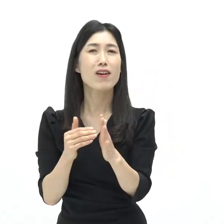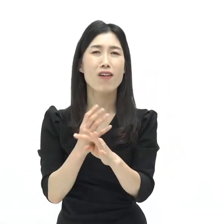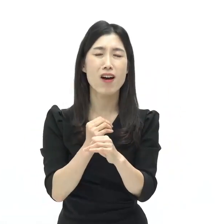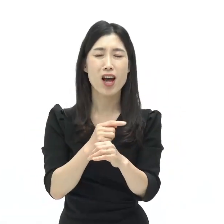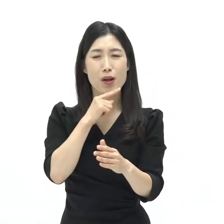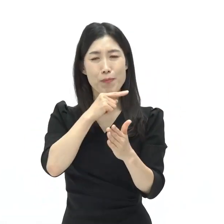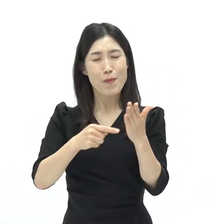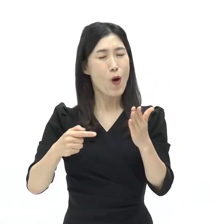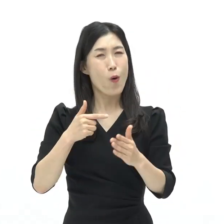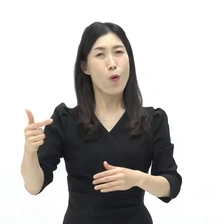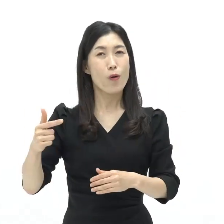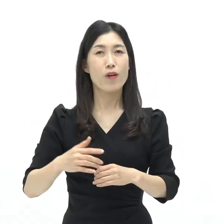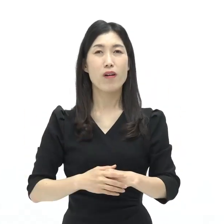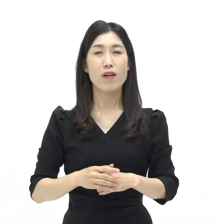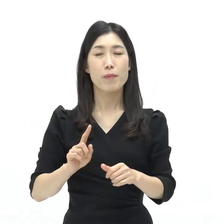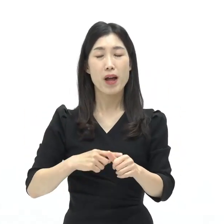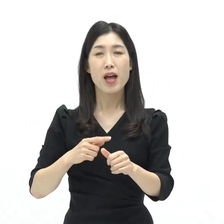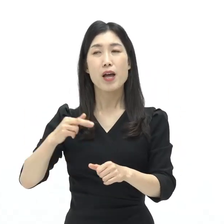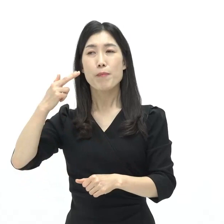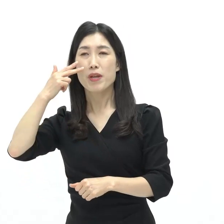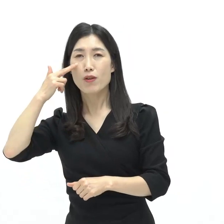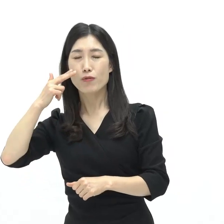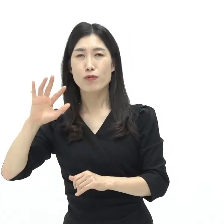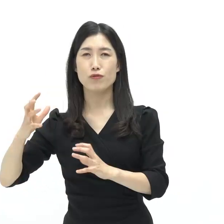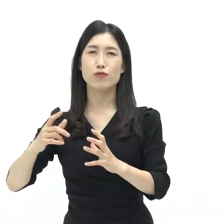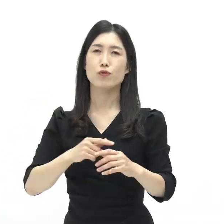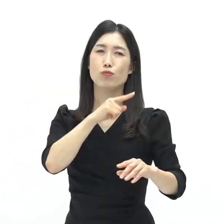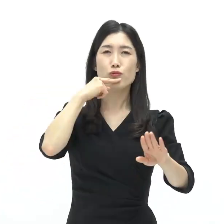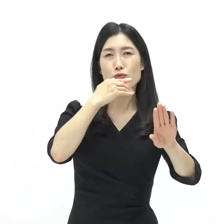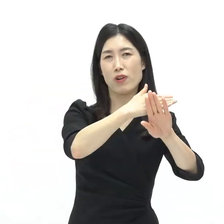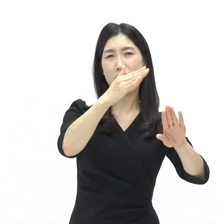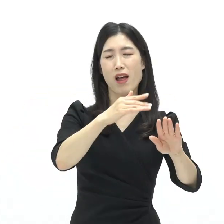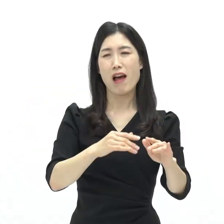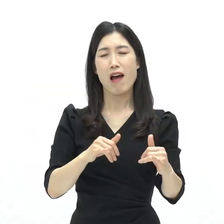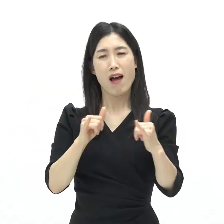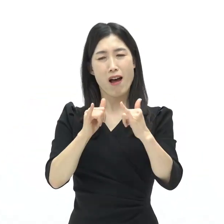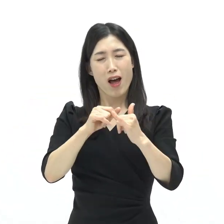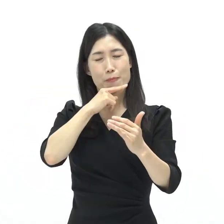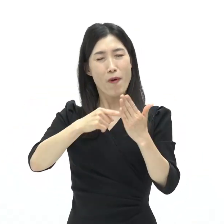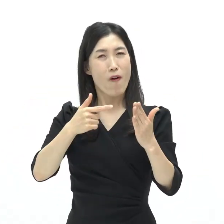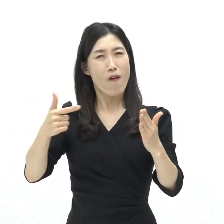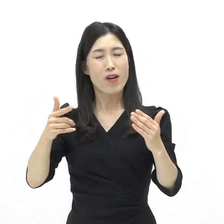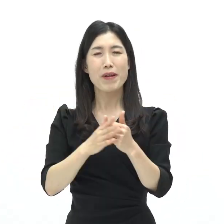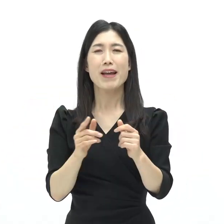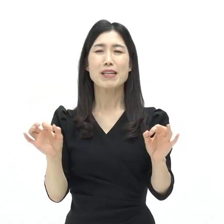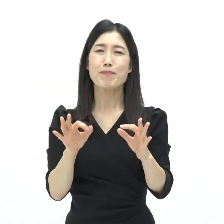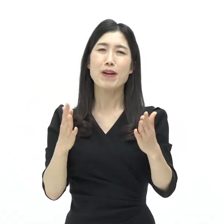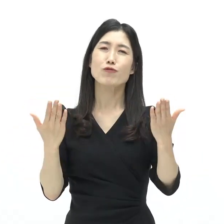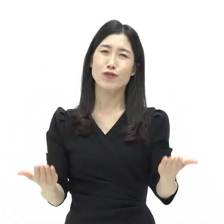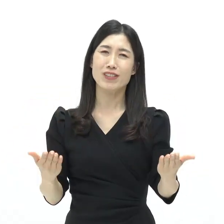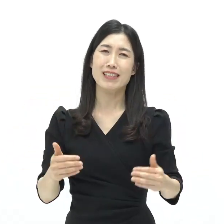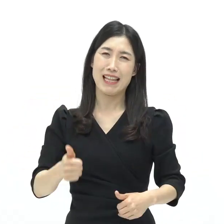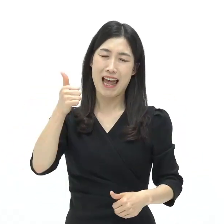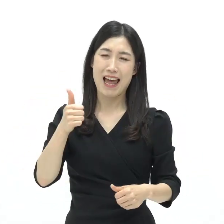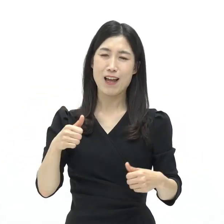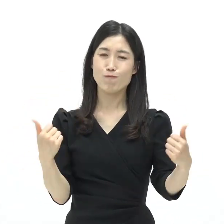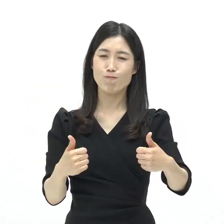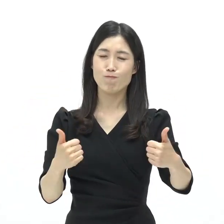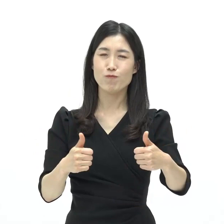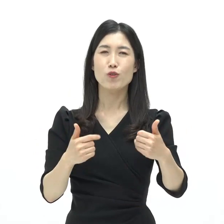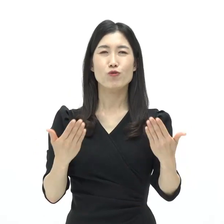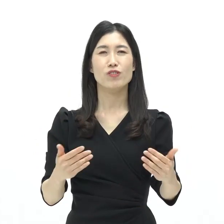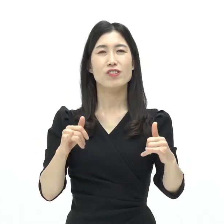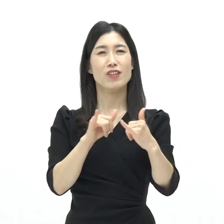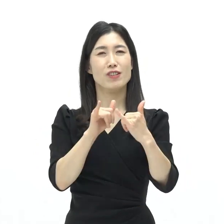많은 피해가 발생했고 미국과 북한은 더 이상의 피해를 막고 전쟁을 잠시 멈추자는 뜻에서